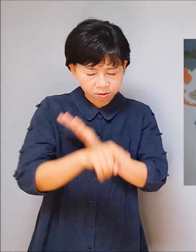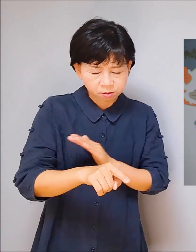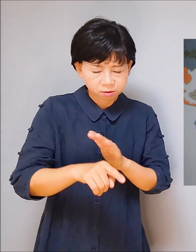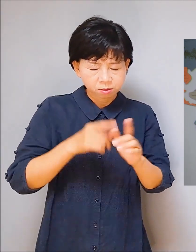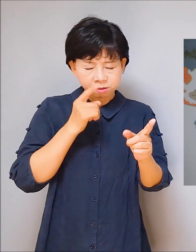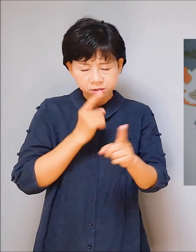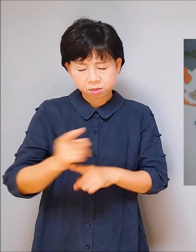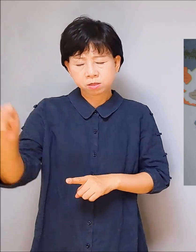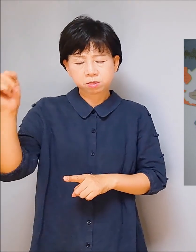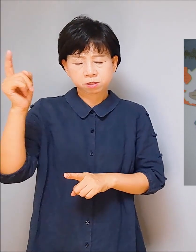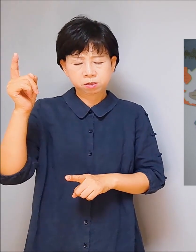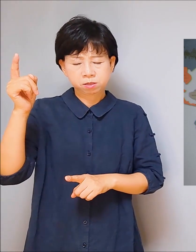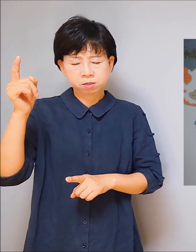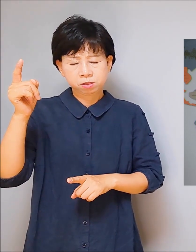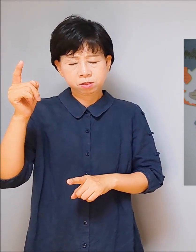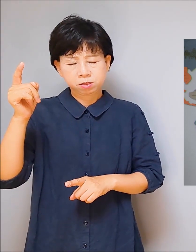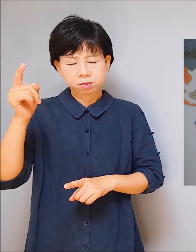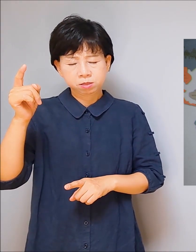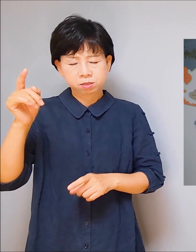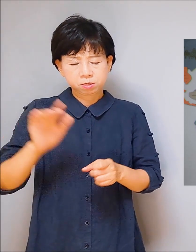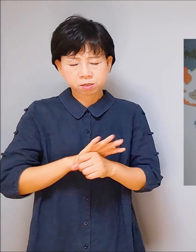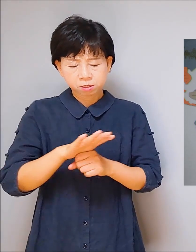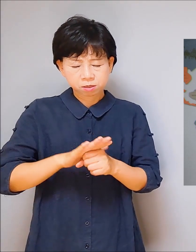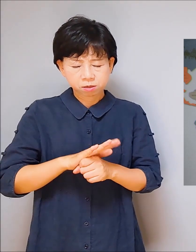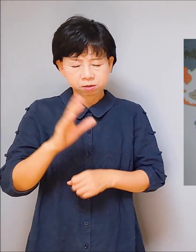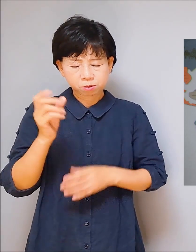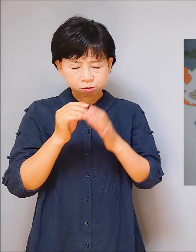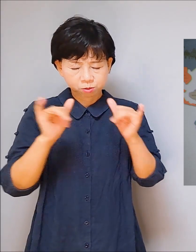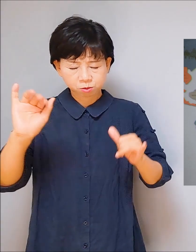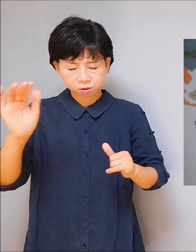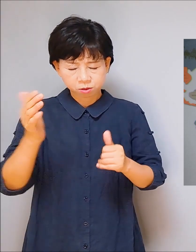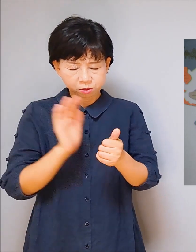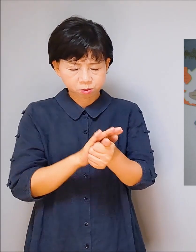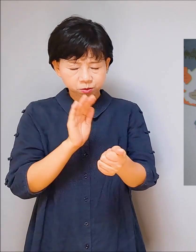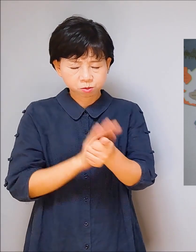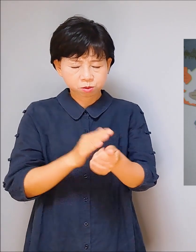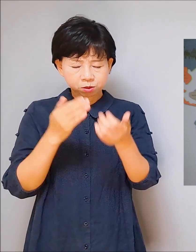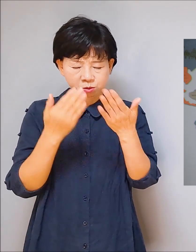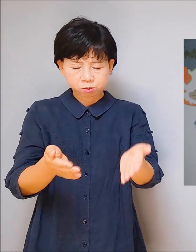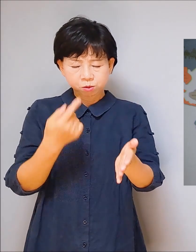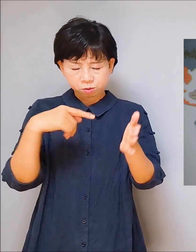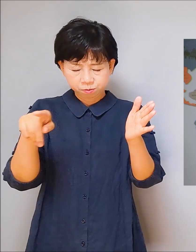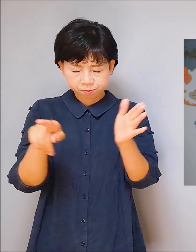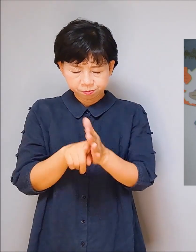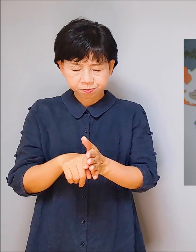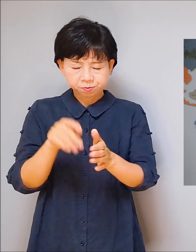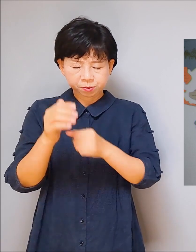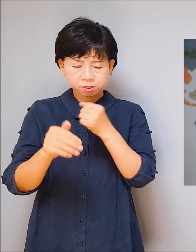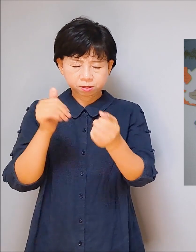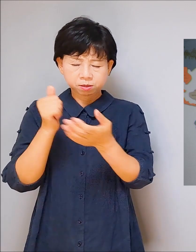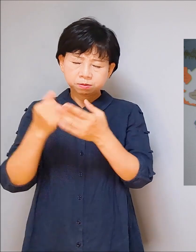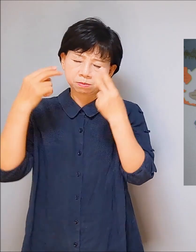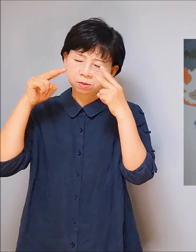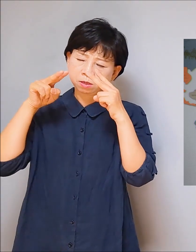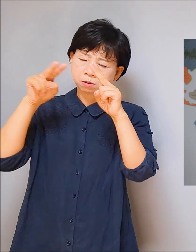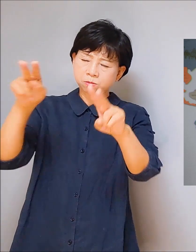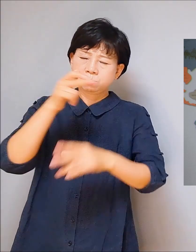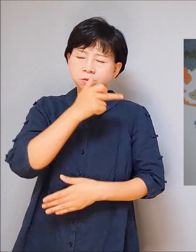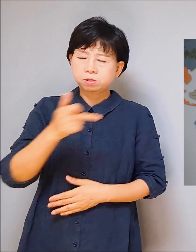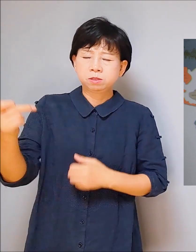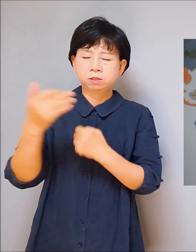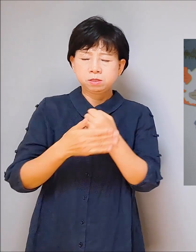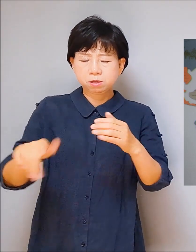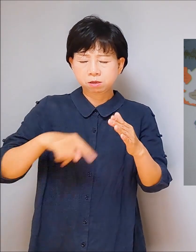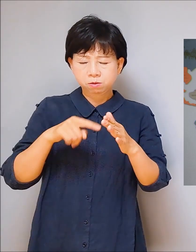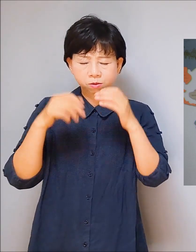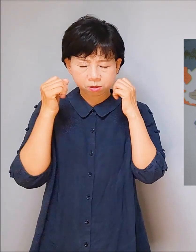이겨낼 수 있는 사랑하는 성도들 되실 수 있도록 하나님 도와주실 줄 믿습니다. 하나님 바라보며 큰 은혜 가운데